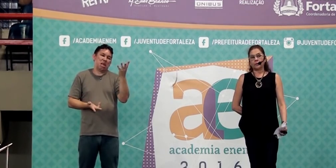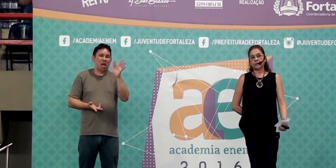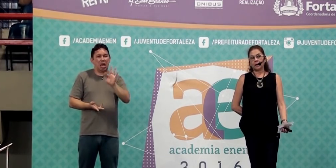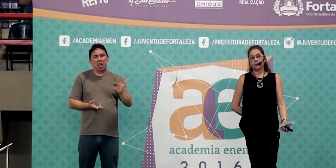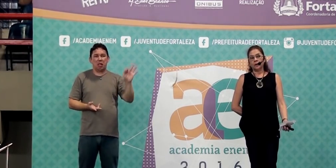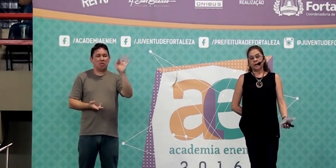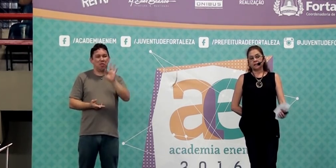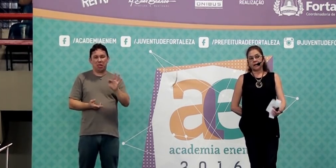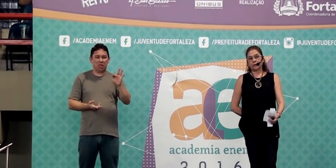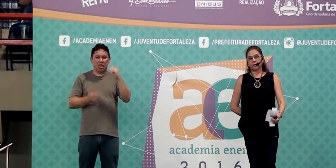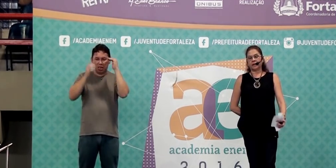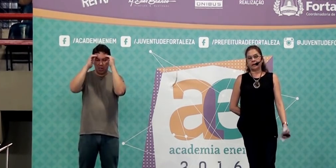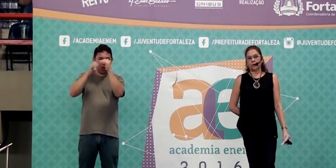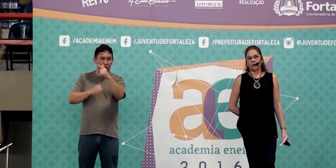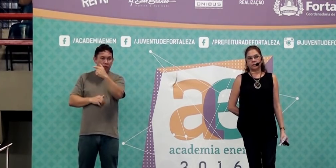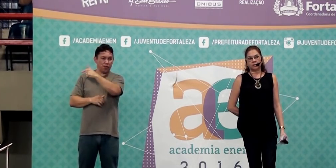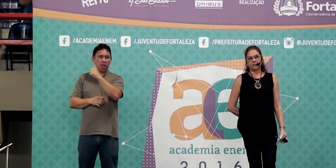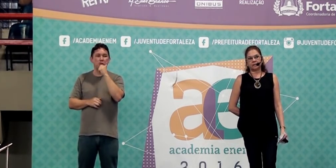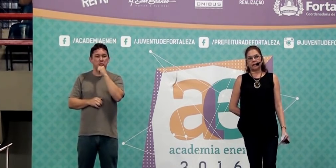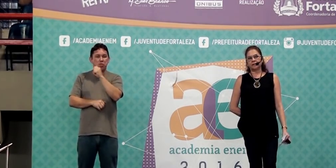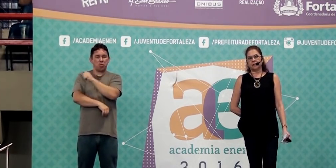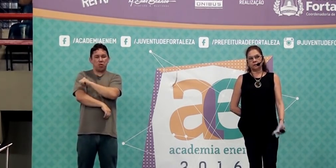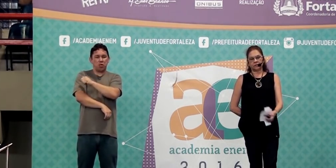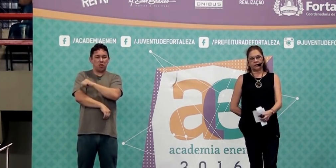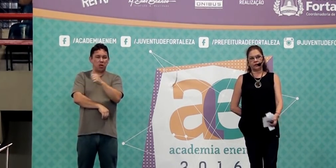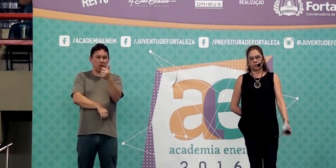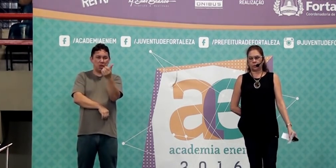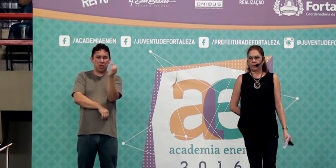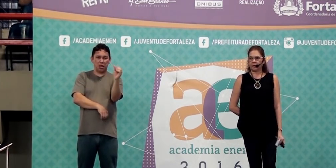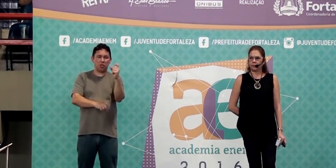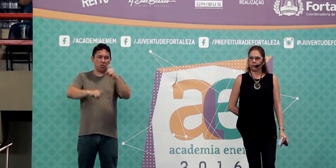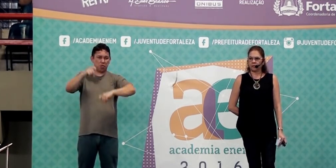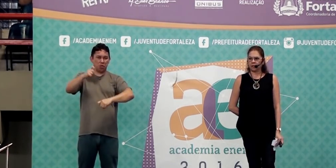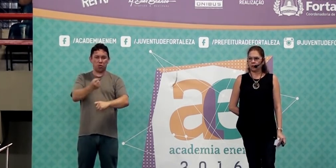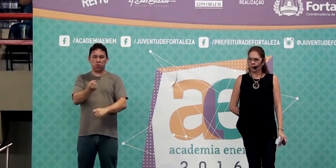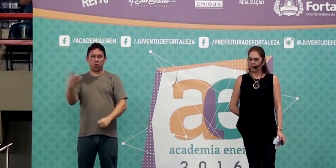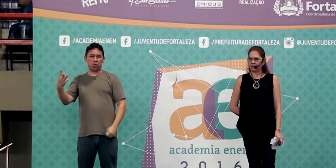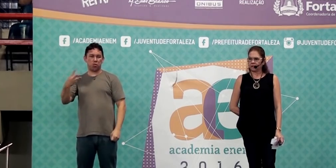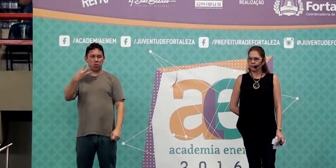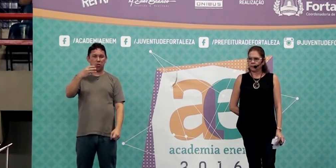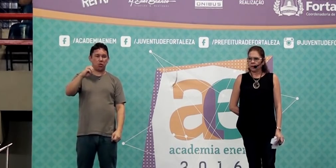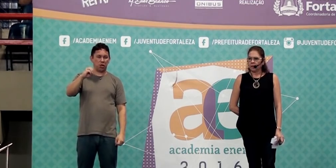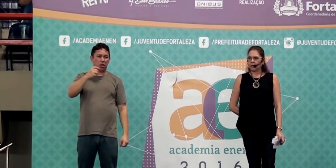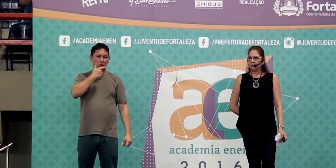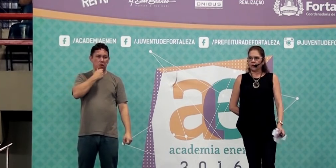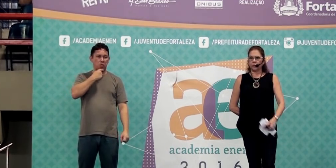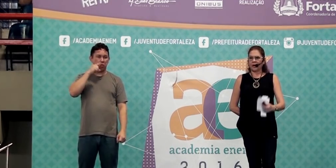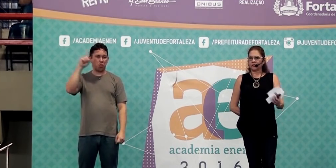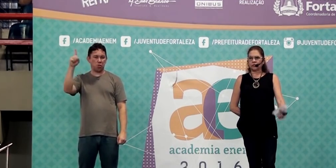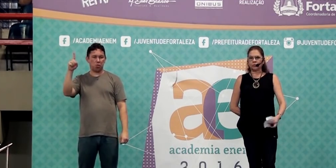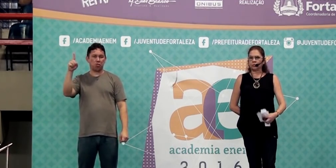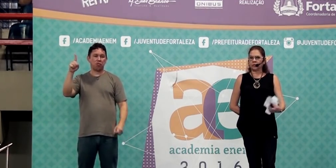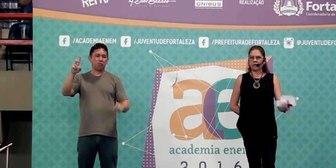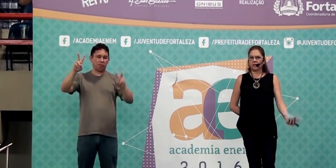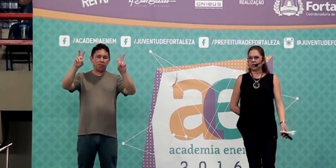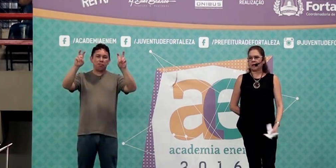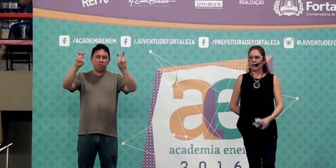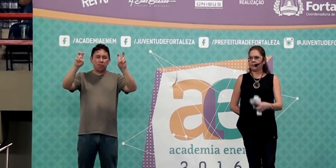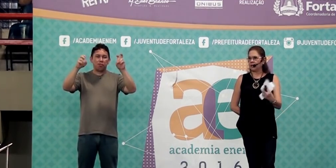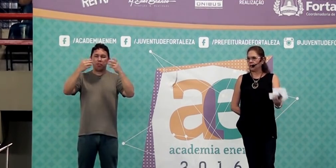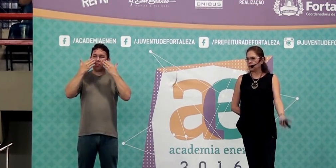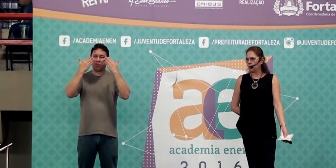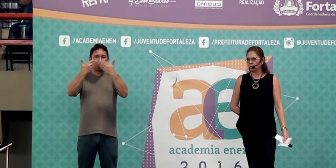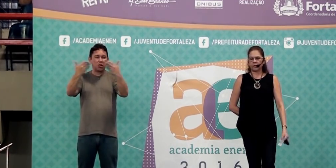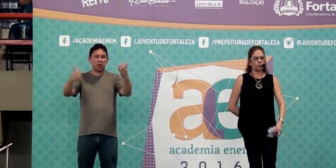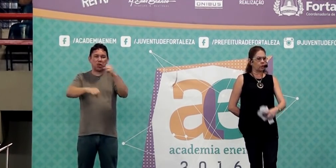e tal e tal. Essa garota carioca de 16 anos que foi estuprada por 30 homens, e que foi um assunto que está